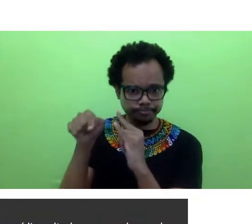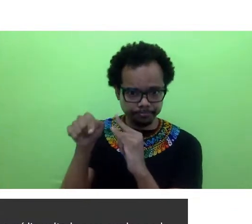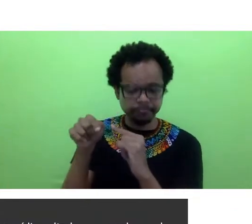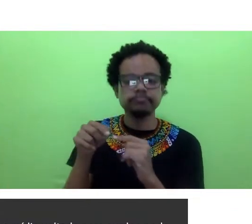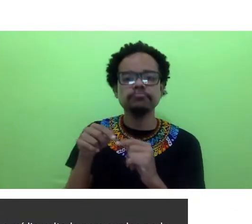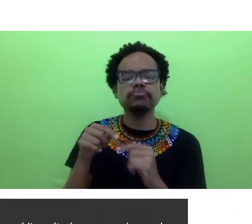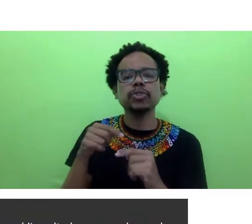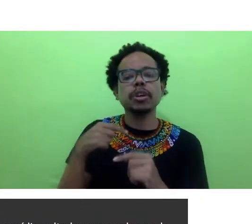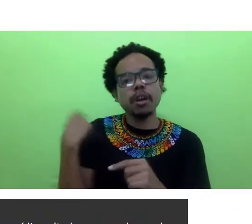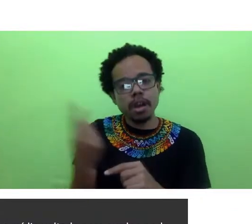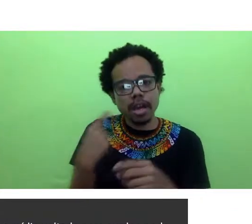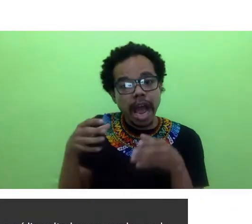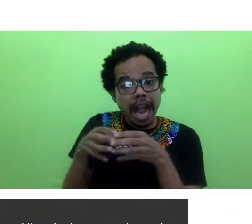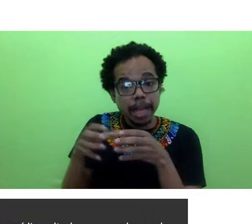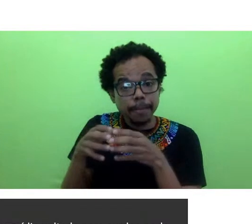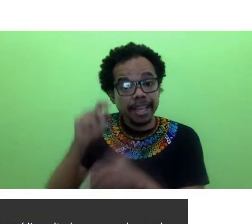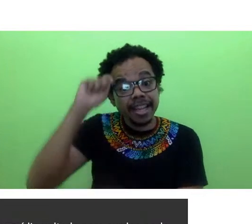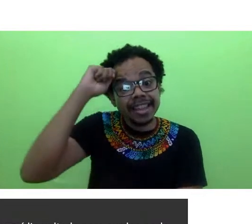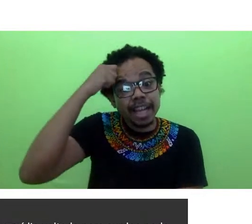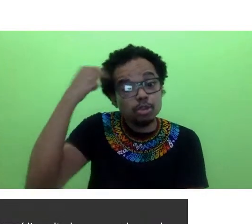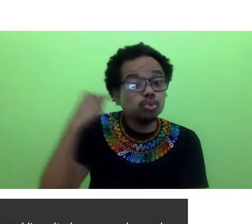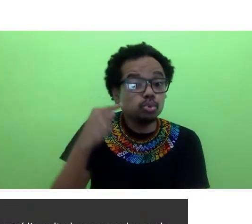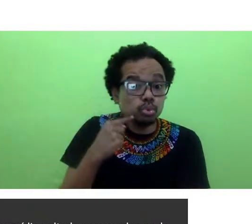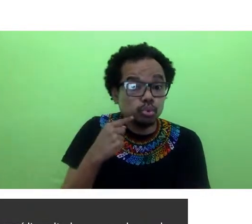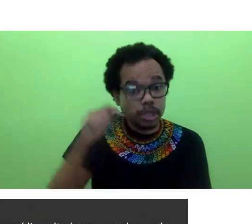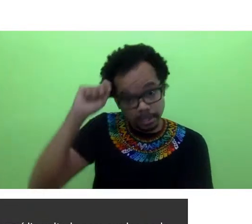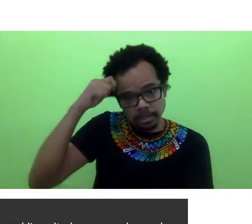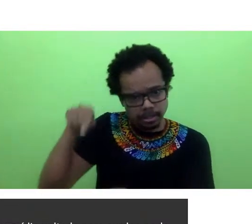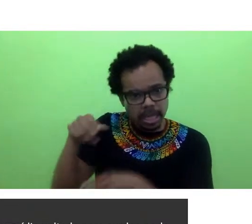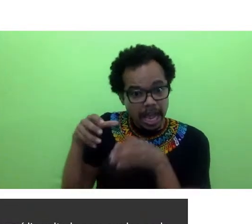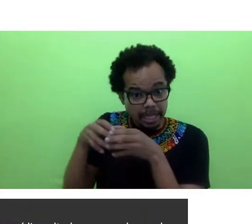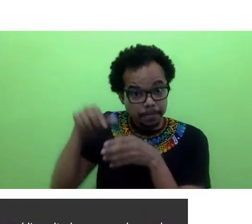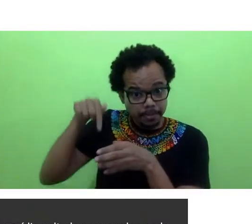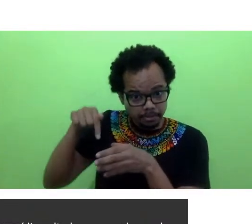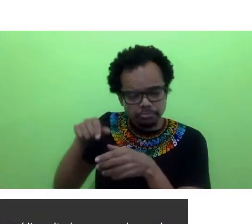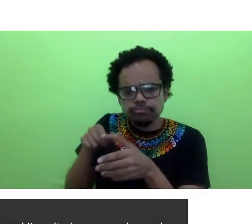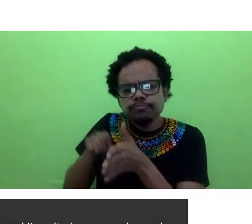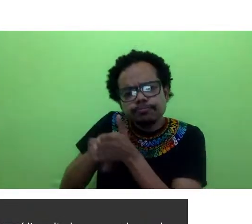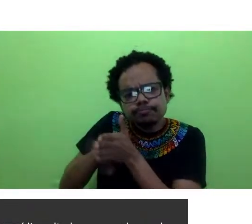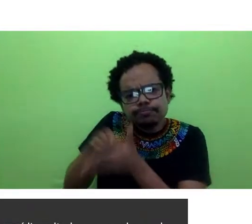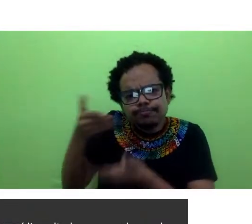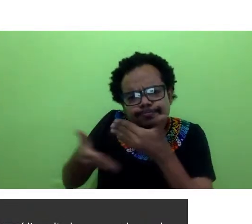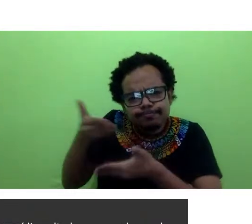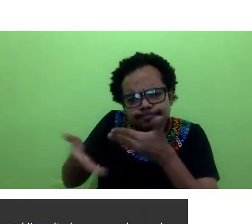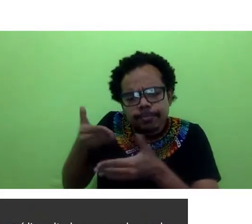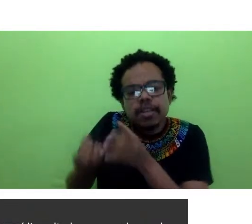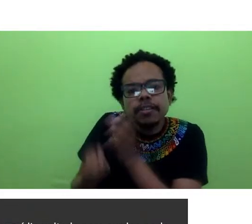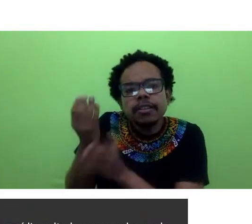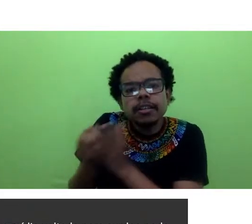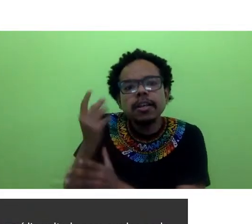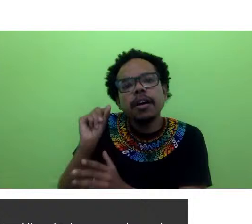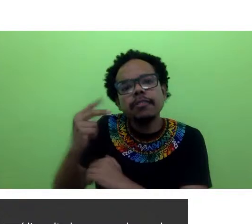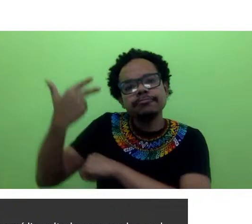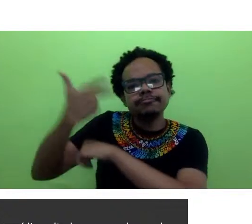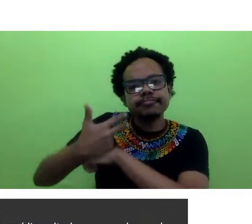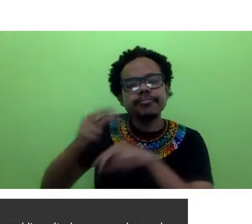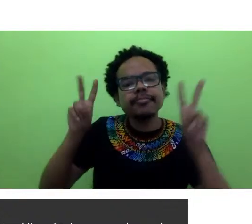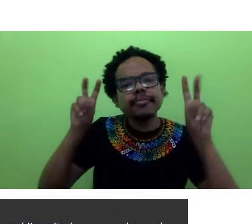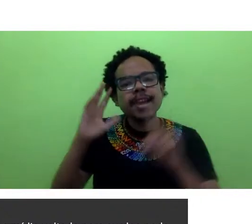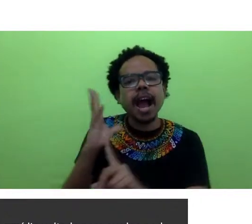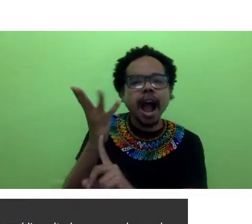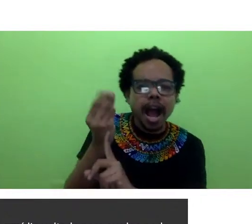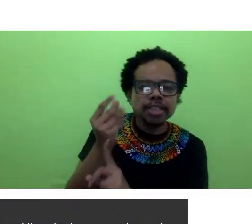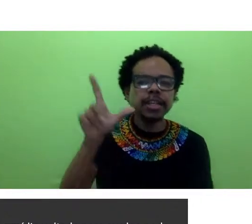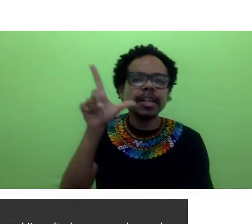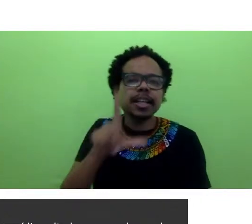então eu trabalho no Instituto Nacional de Educação de ciúmes o n e ele tem um grupo de alunos